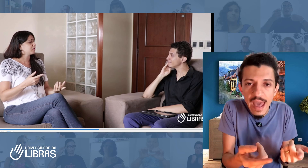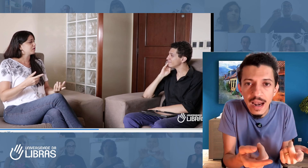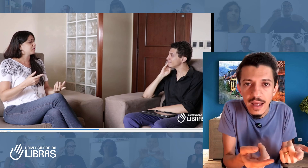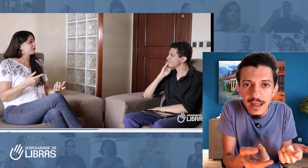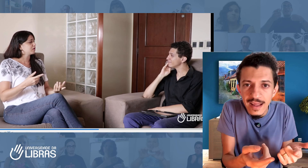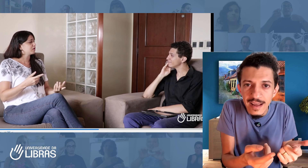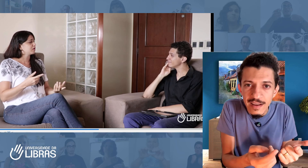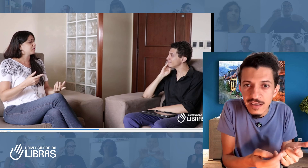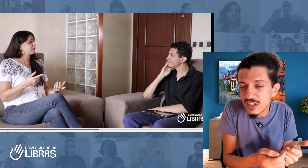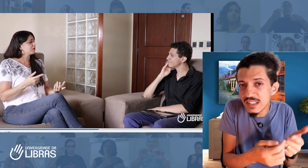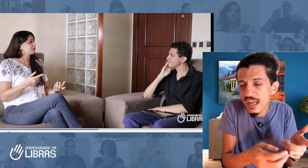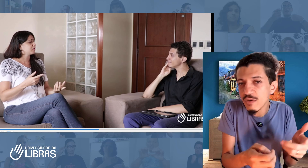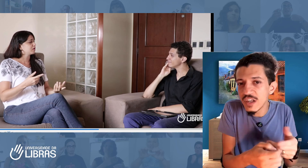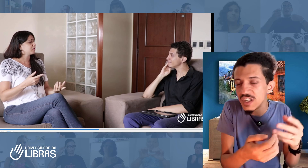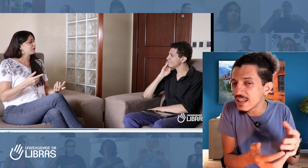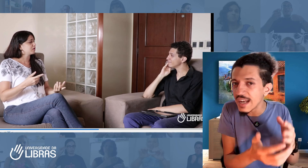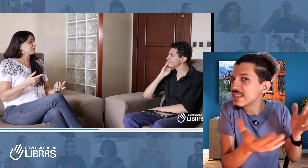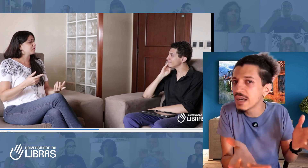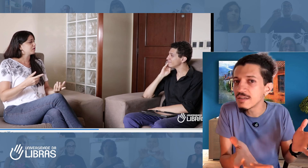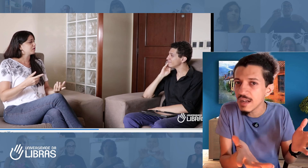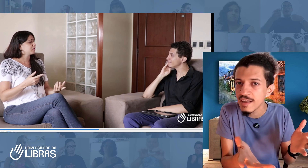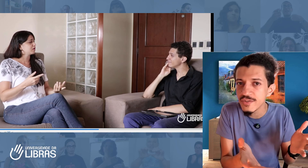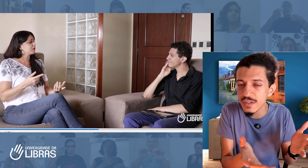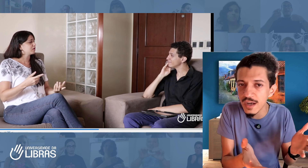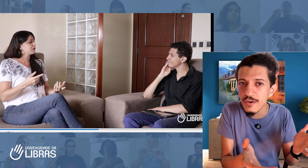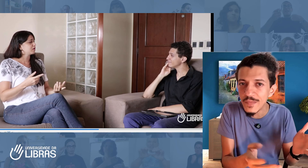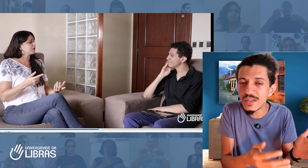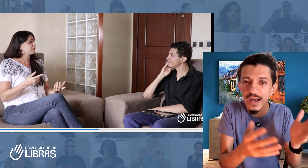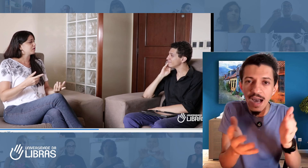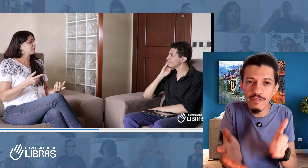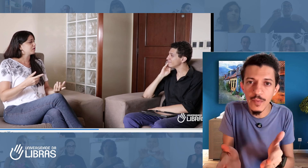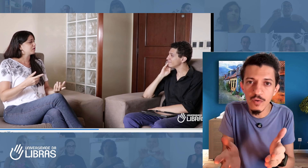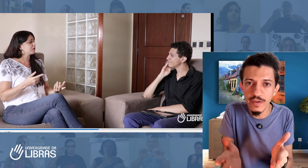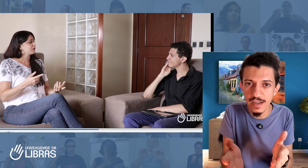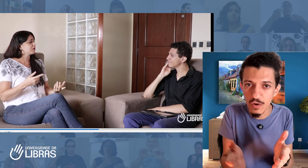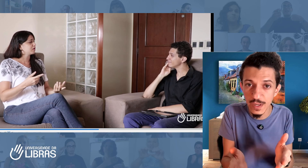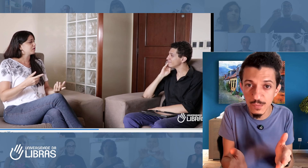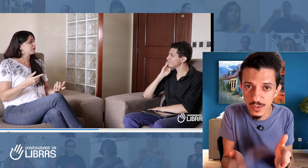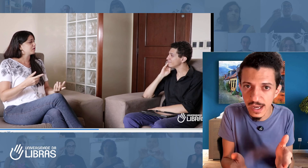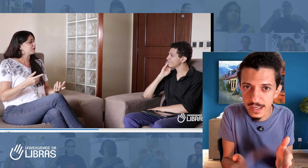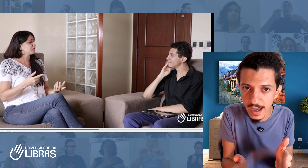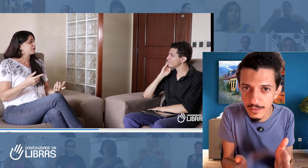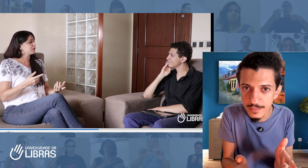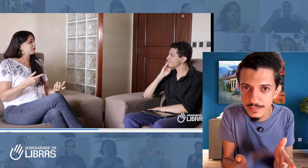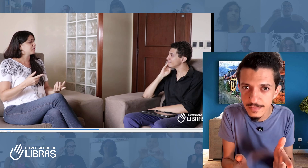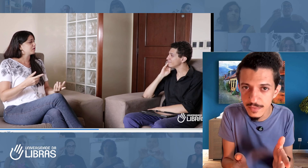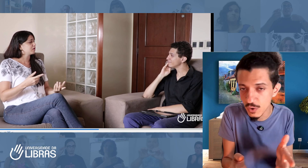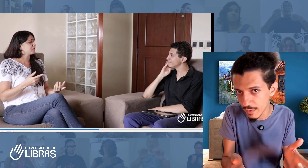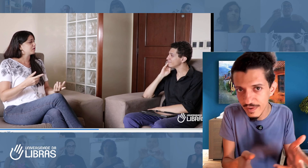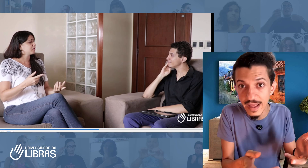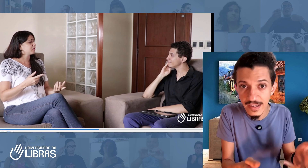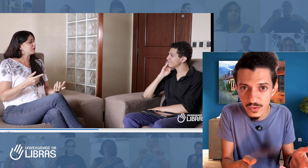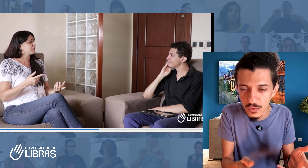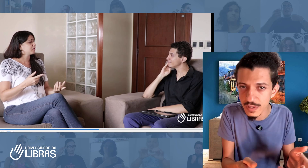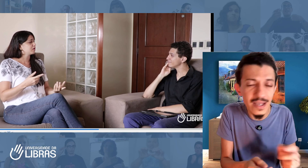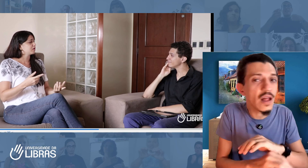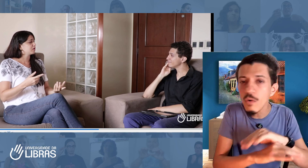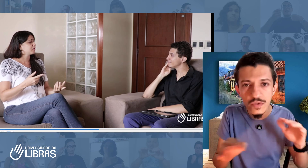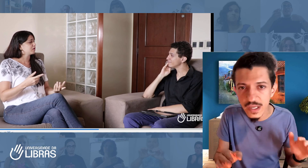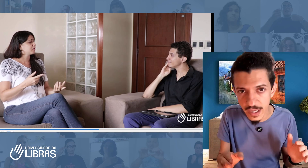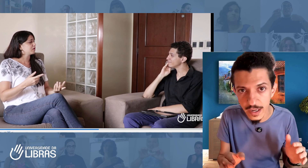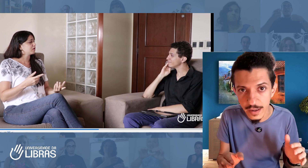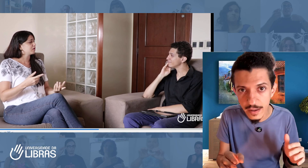vi ela dizendo que tinha 3 anos que ela estava estudando e chegava para conversar com minha esposa Raquel, que, como eu falei, é surda, e